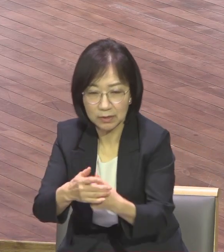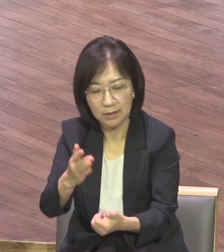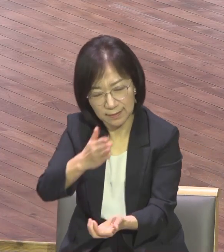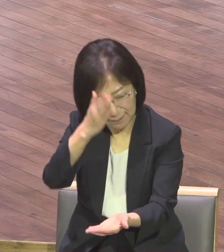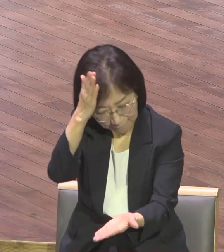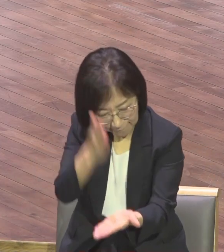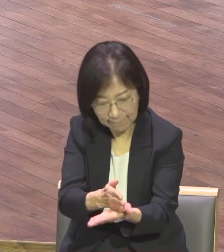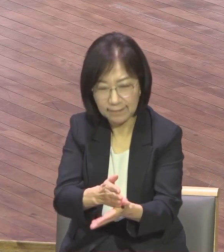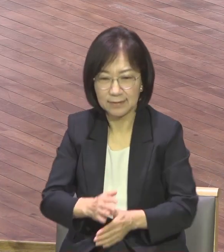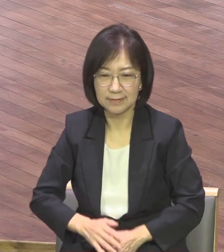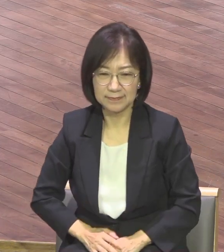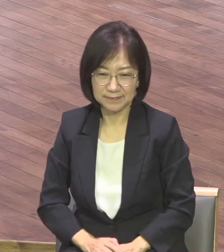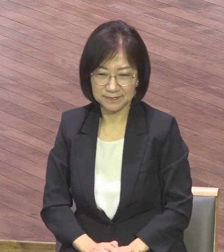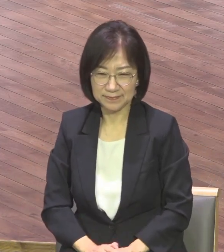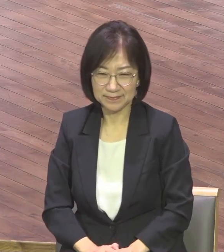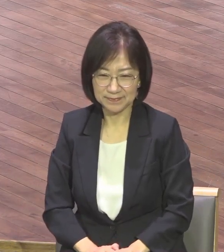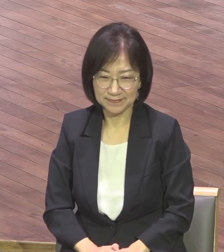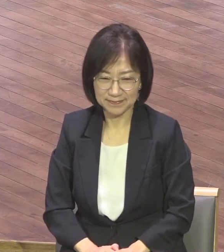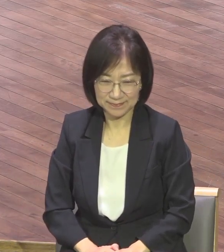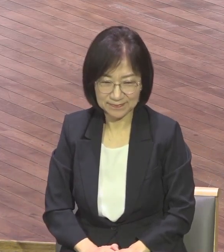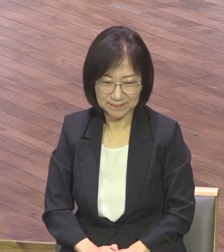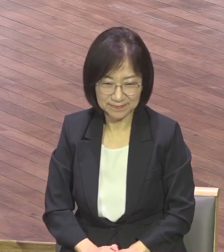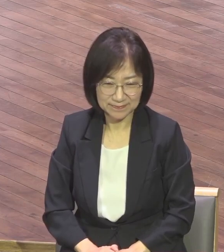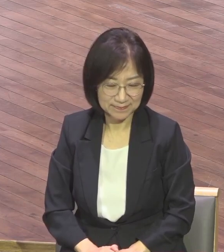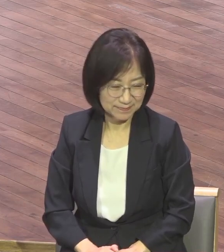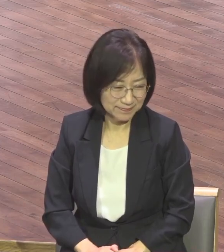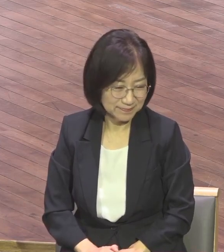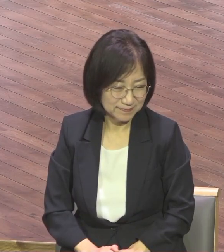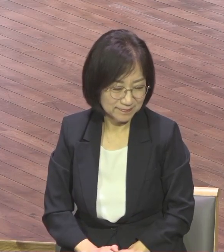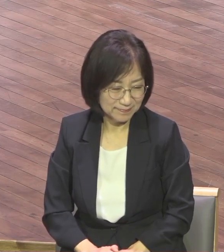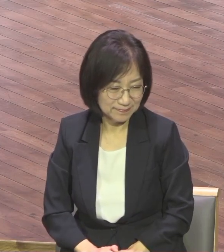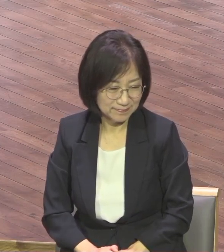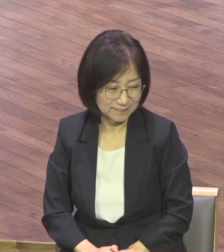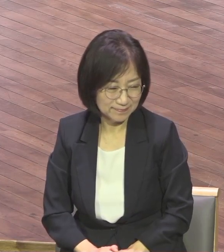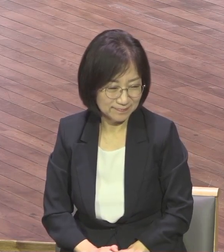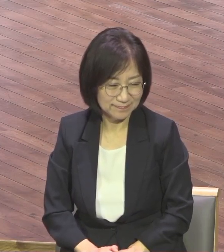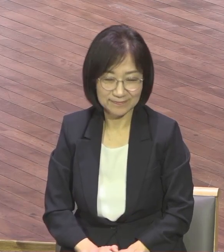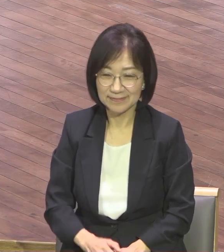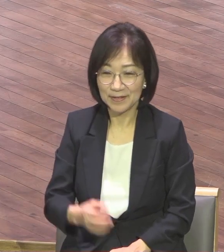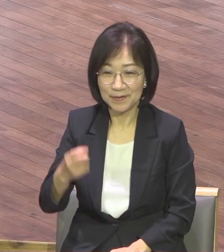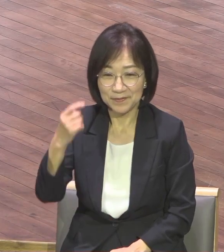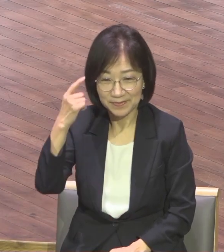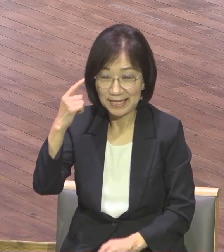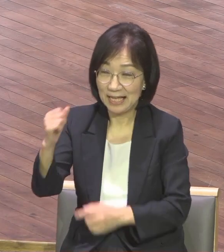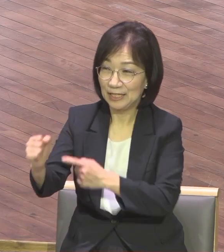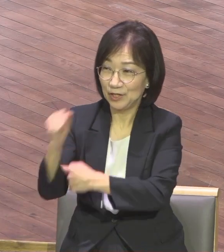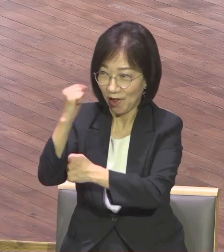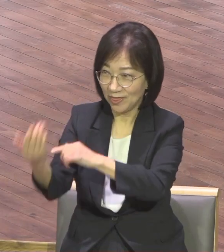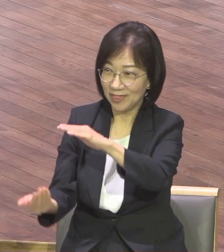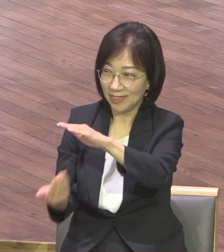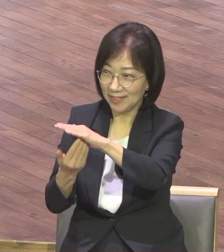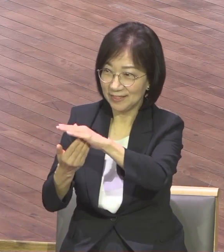그랬어요. 다 없어도 괜찮고, 다시도 괜찮고, 나 아무 상관없다. 전능자가 하실 것이다.